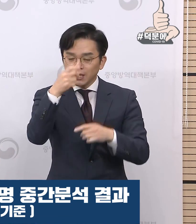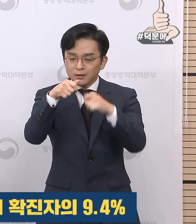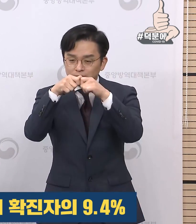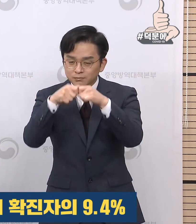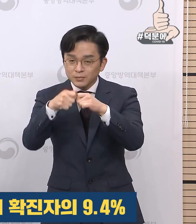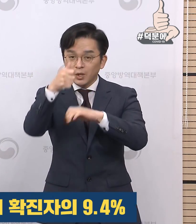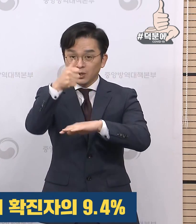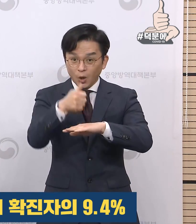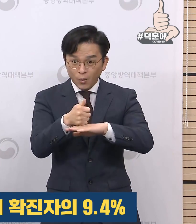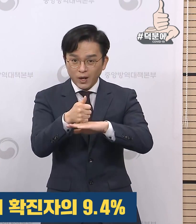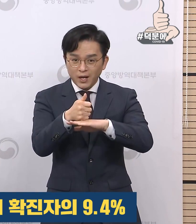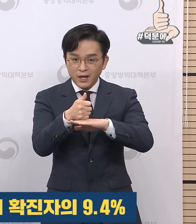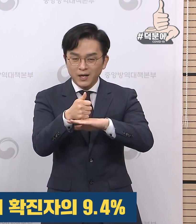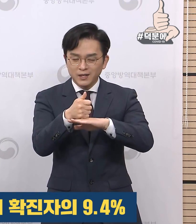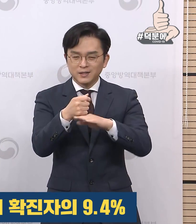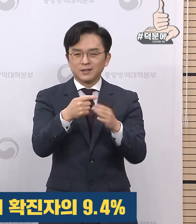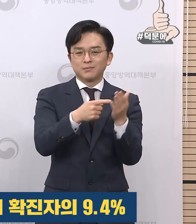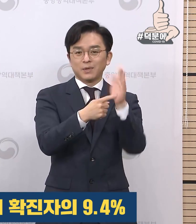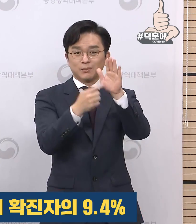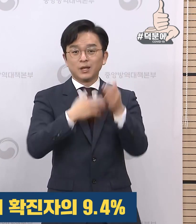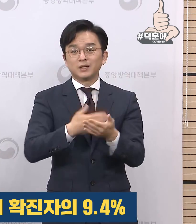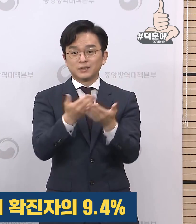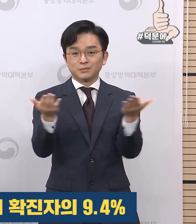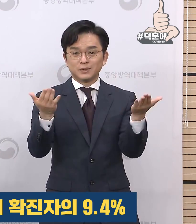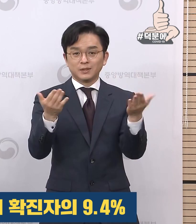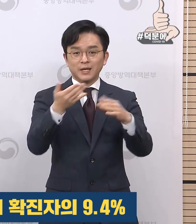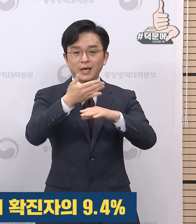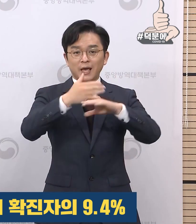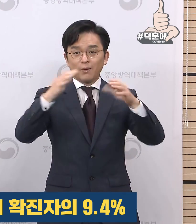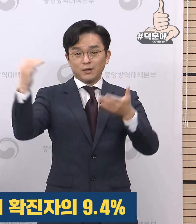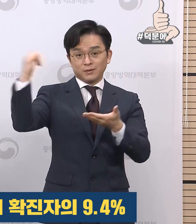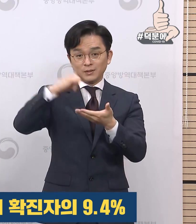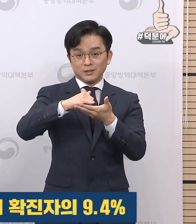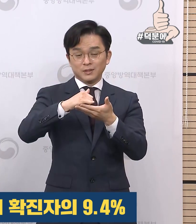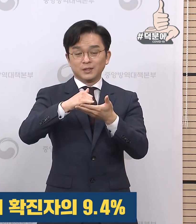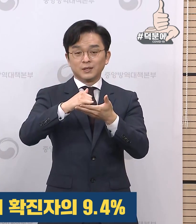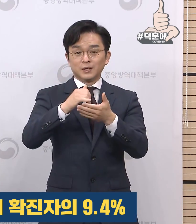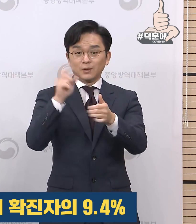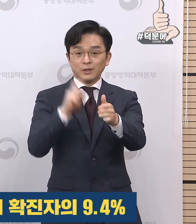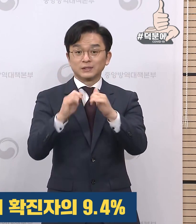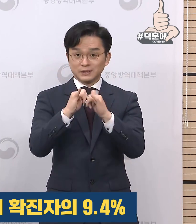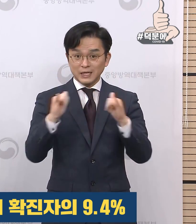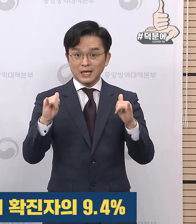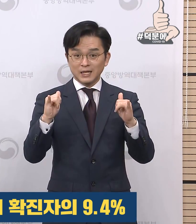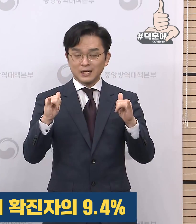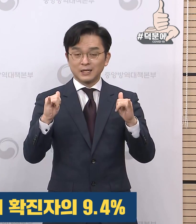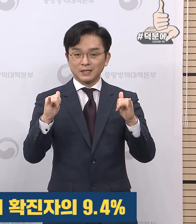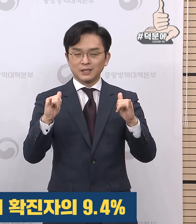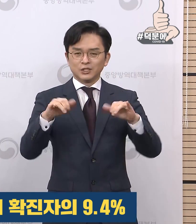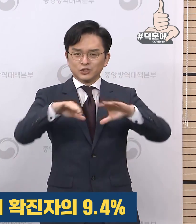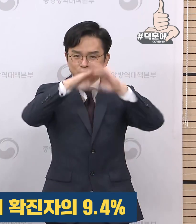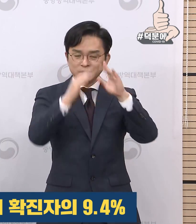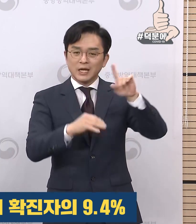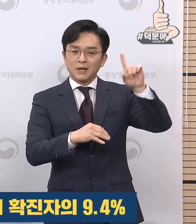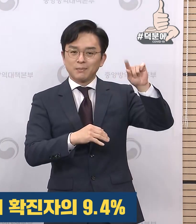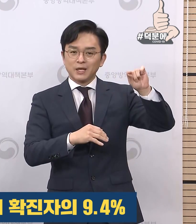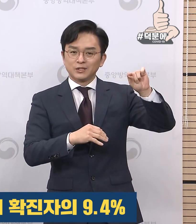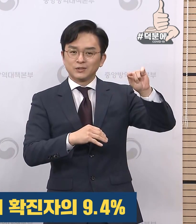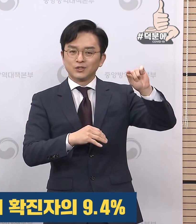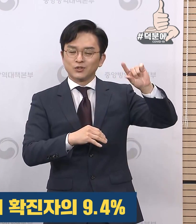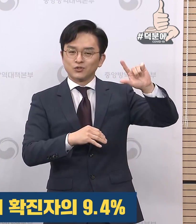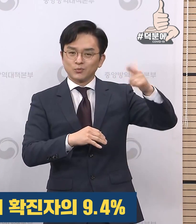말씀드리겠습니다. 현재까지 해외 유입 확진자는 전체 확진자 1,674명 중에